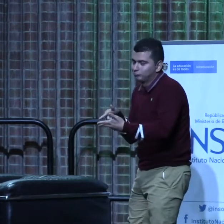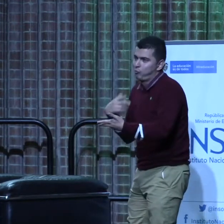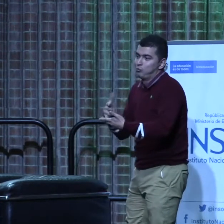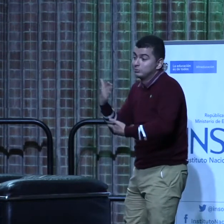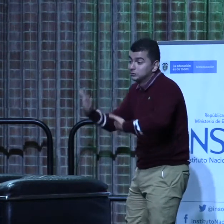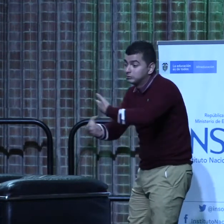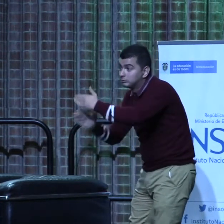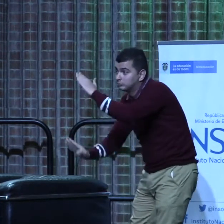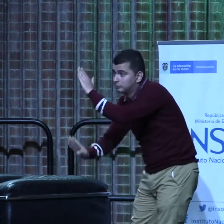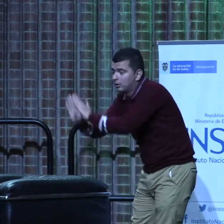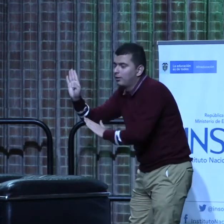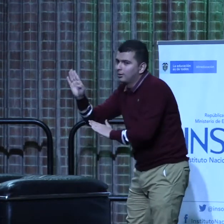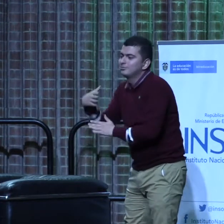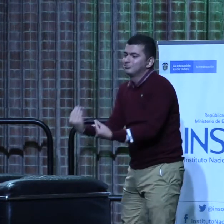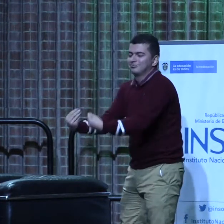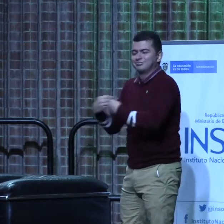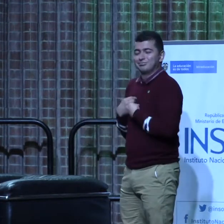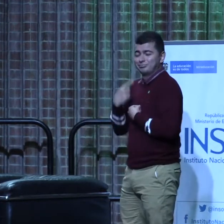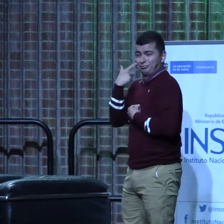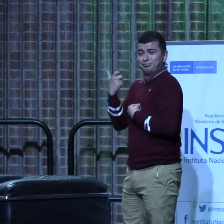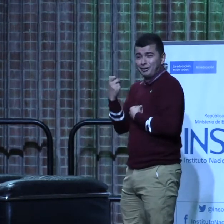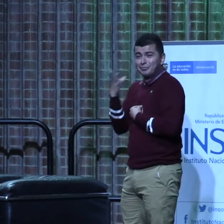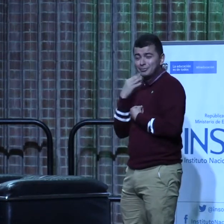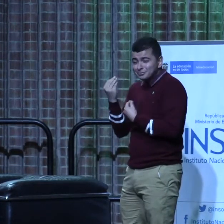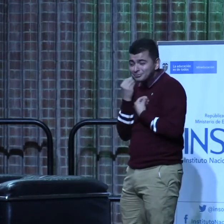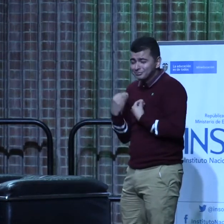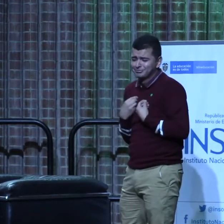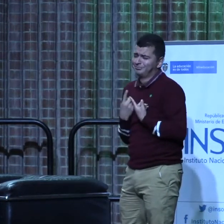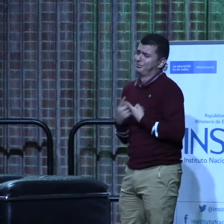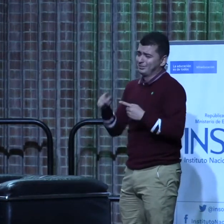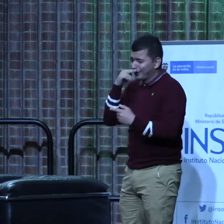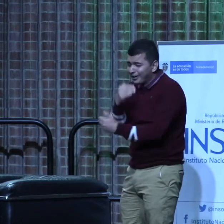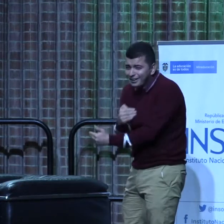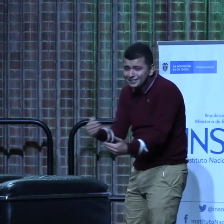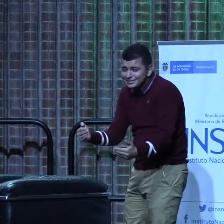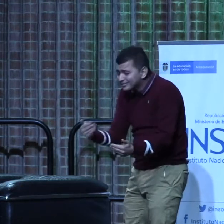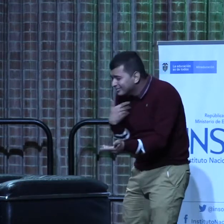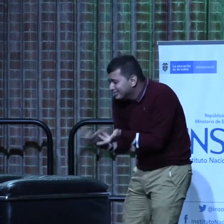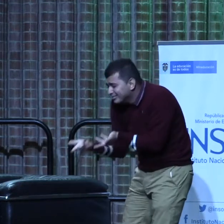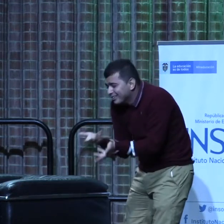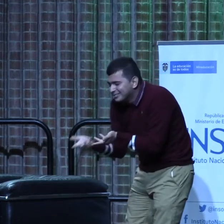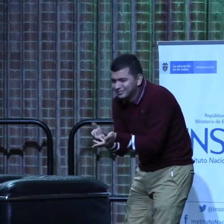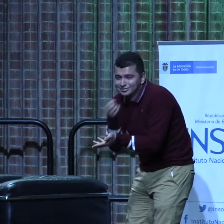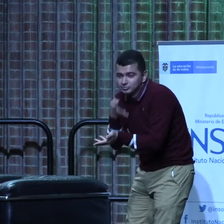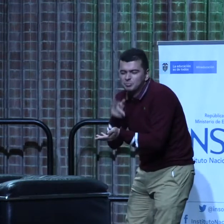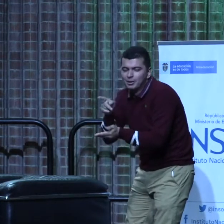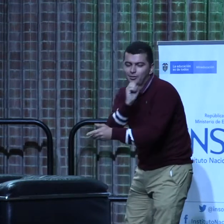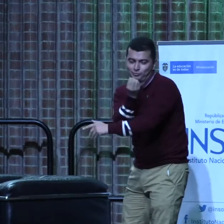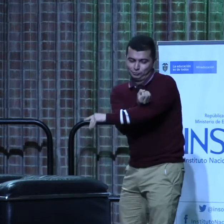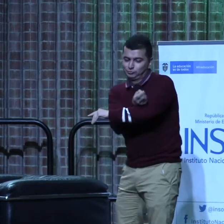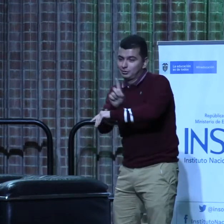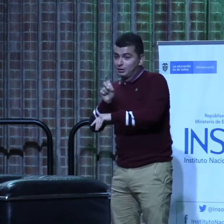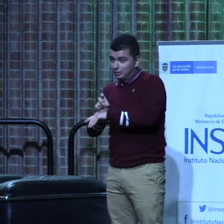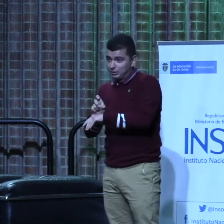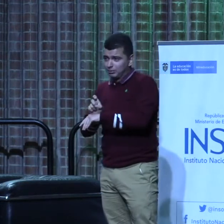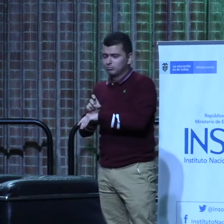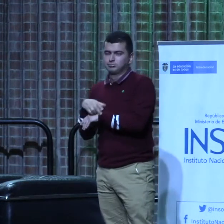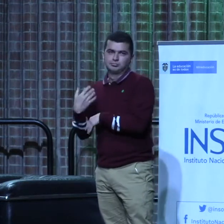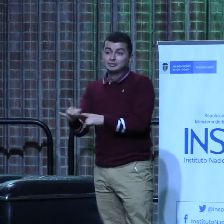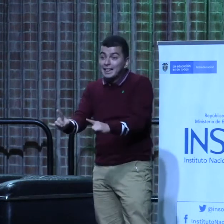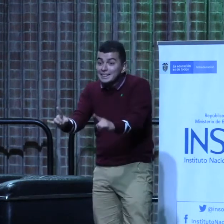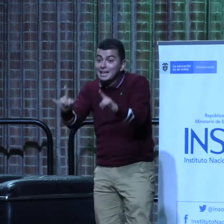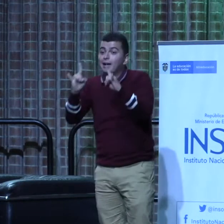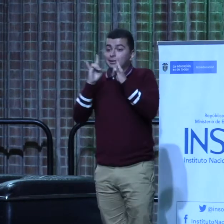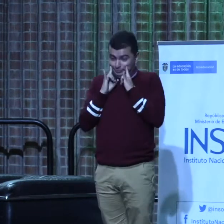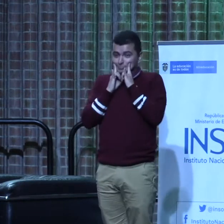10 personas sordas, pues lo cual nos sirvió mucho para salir adelante. Obviamente, desde